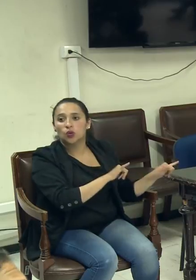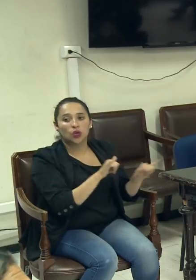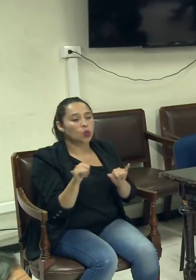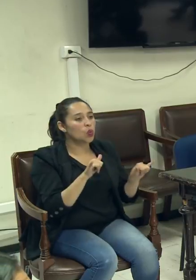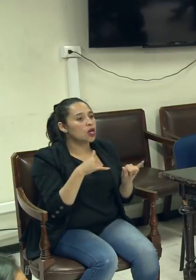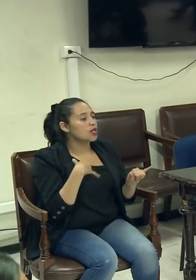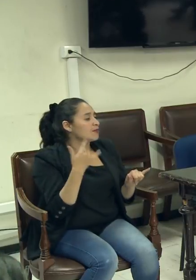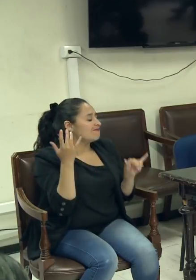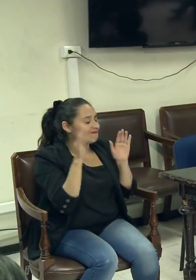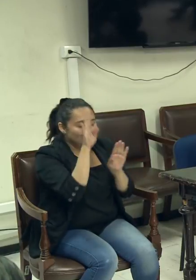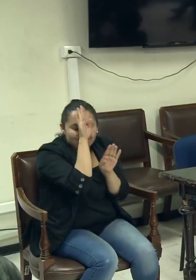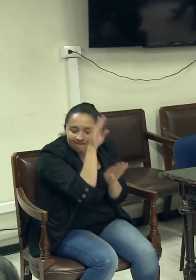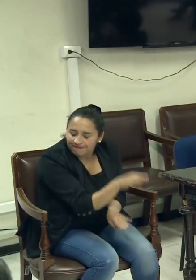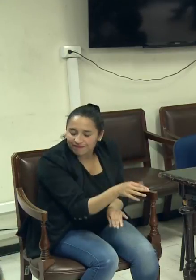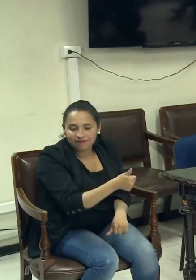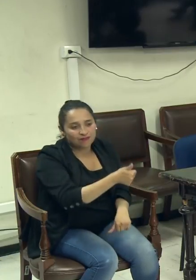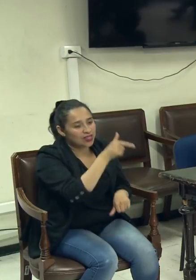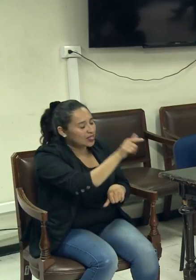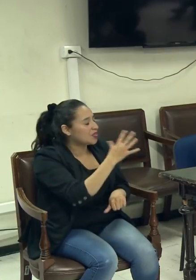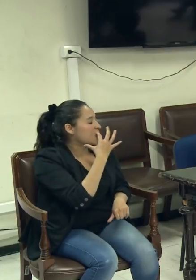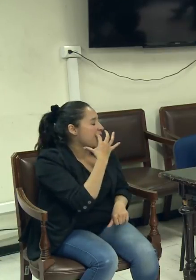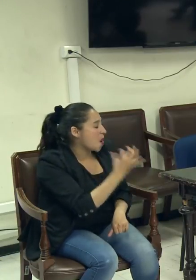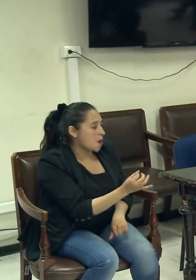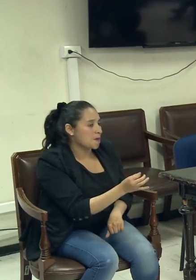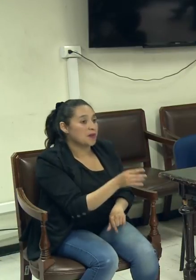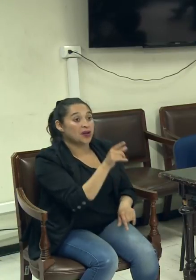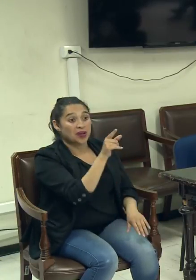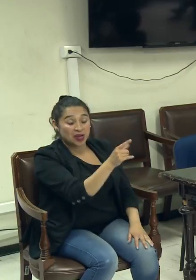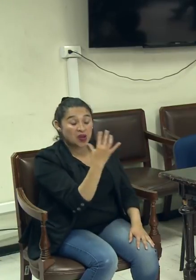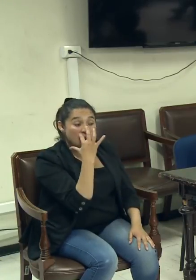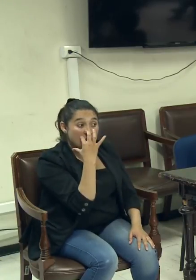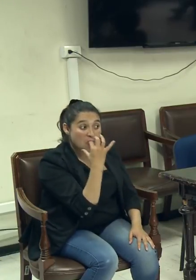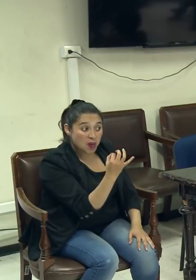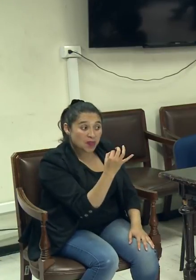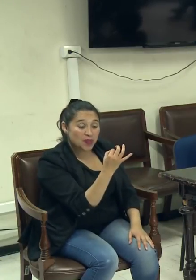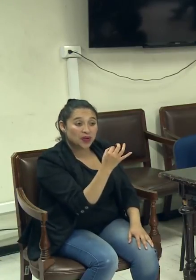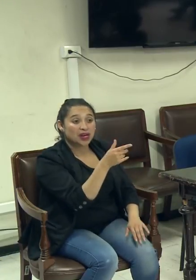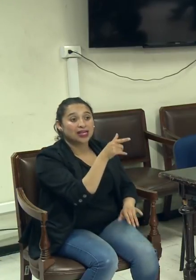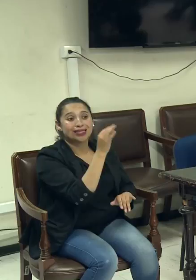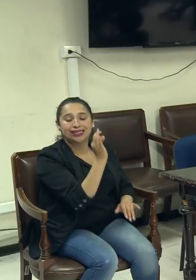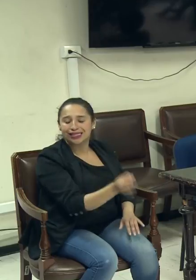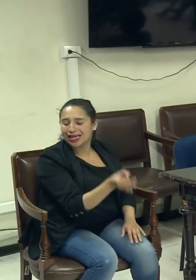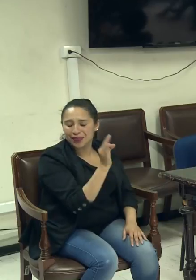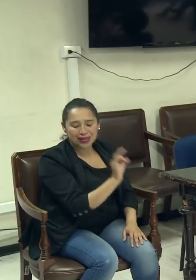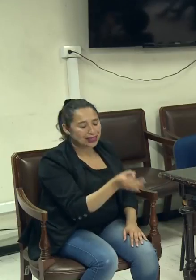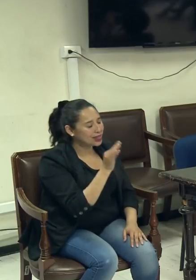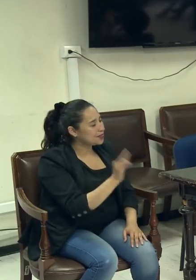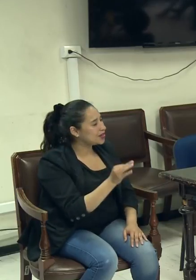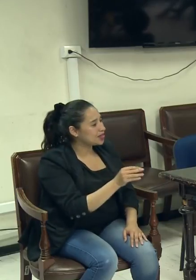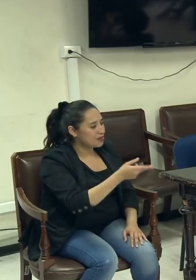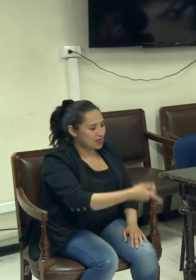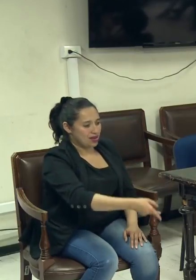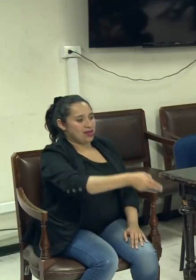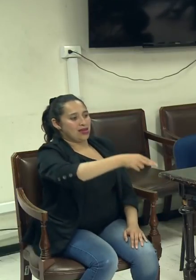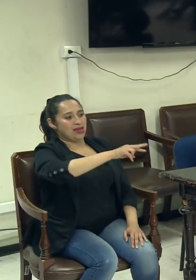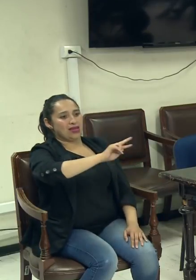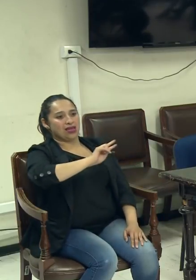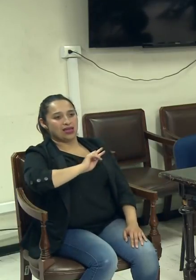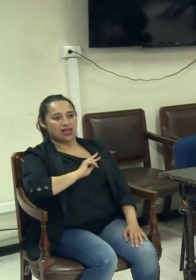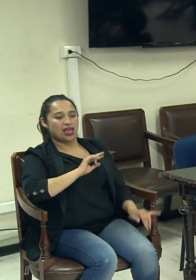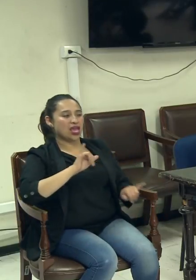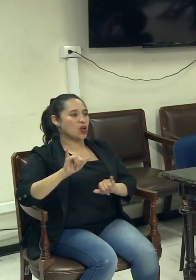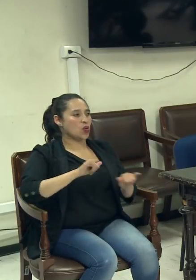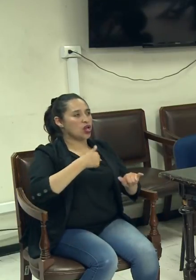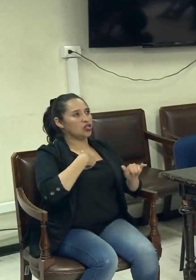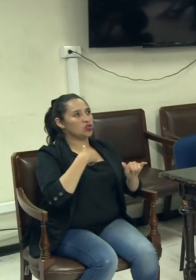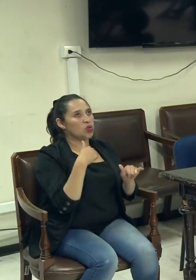Y él siempre me tuvo muy buena nivel,